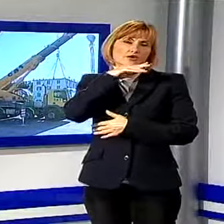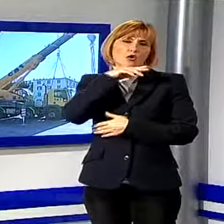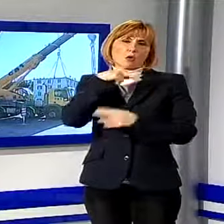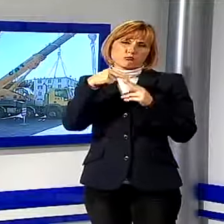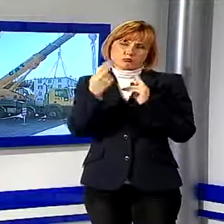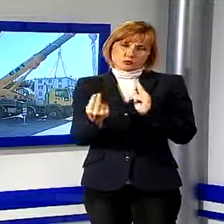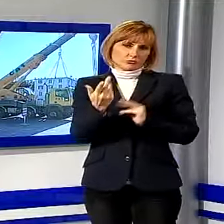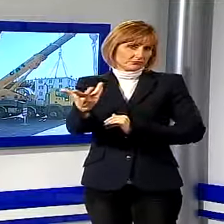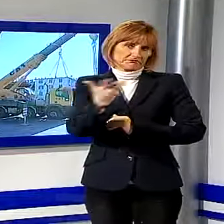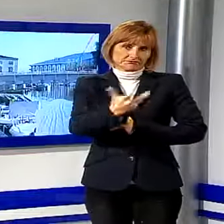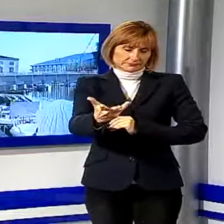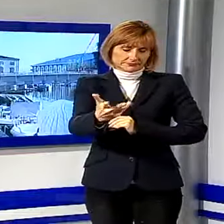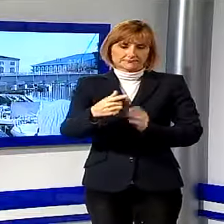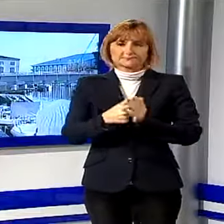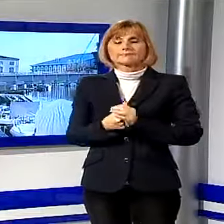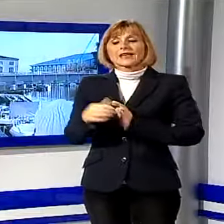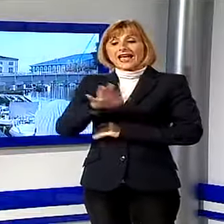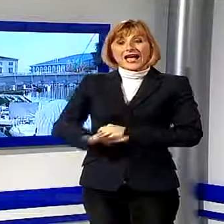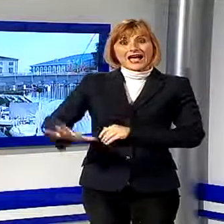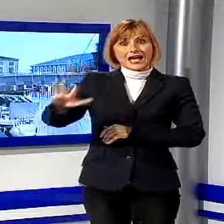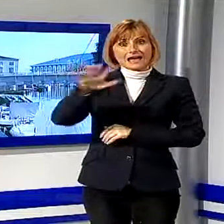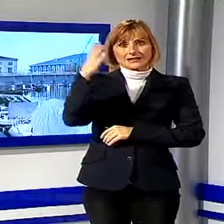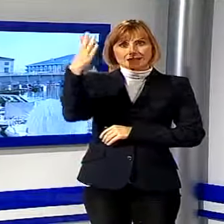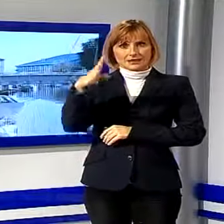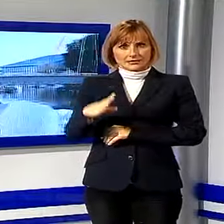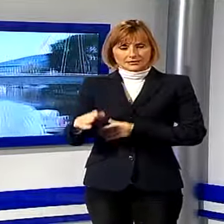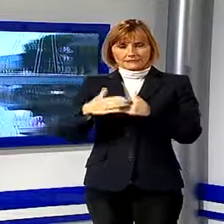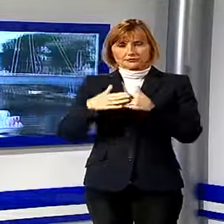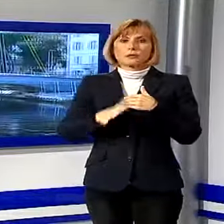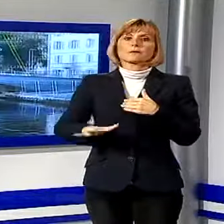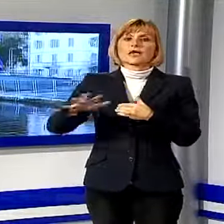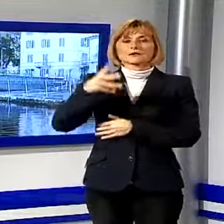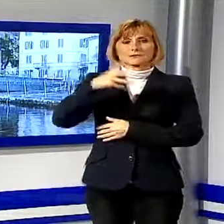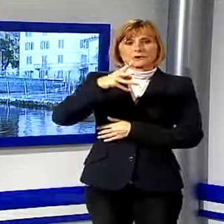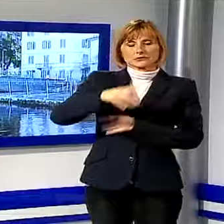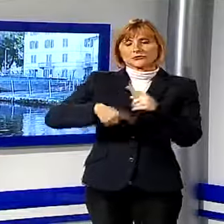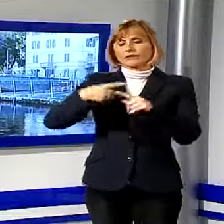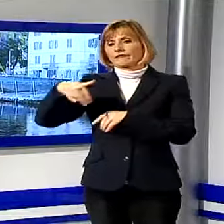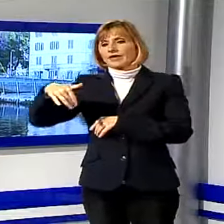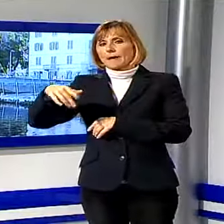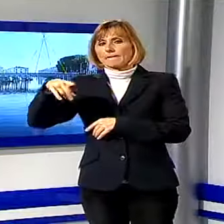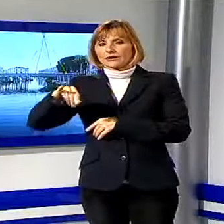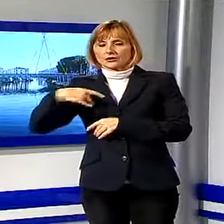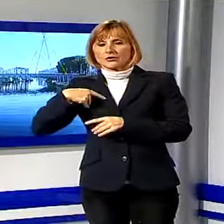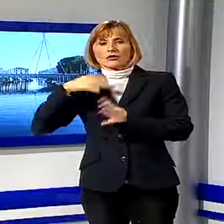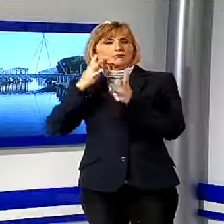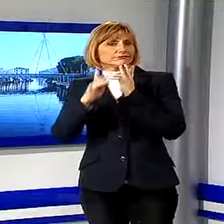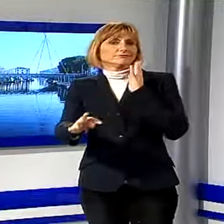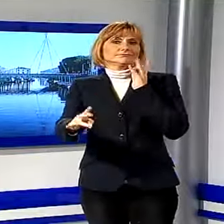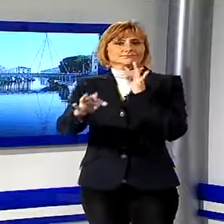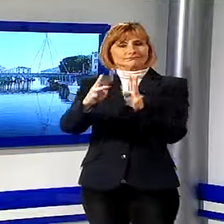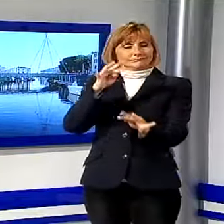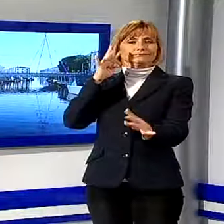precedente ponte. Lungo l'area del cantiere tra Piazza Manzoni e Via Pilo è stato un via vai di curiosi venuti a vedere come sarebbe